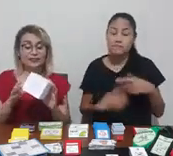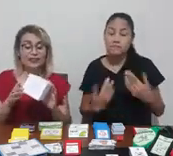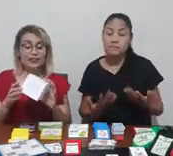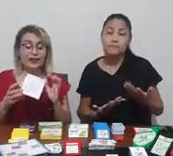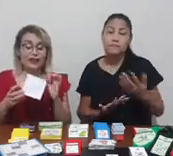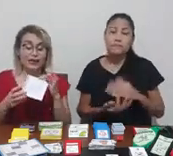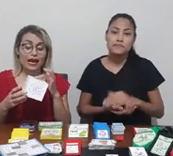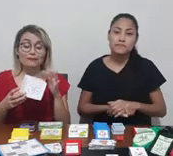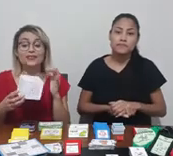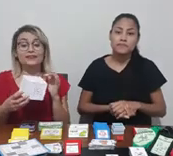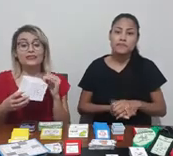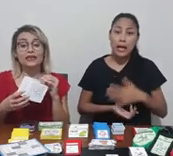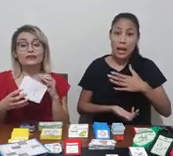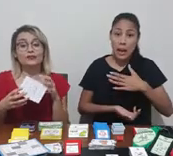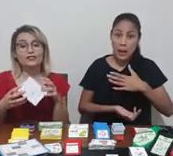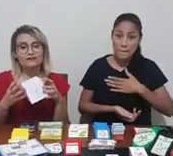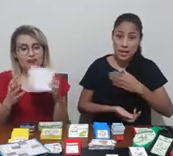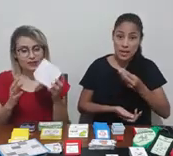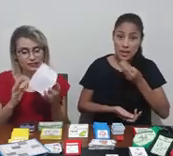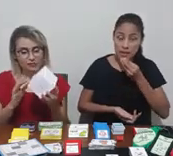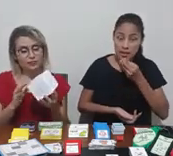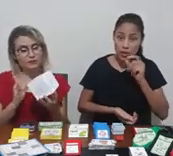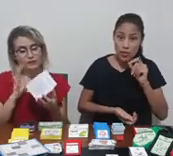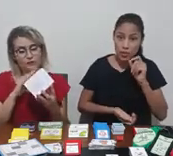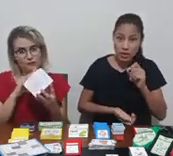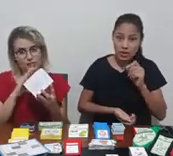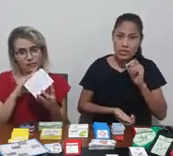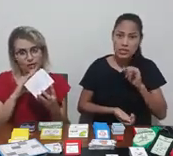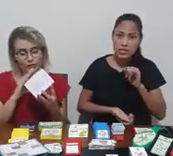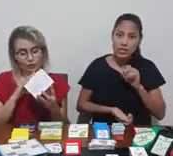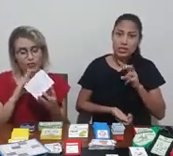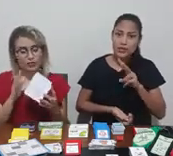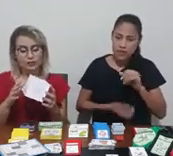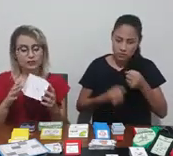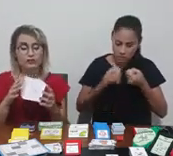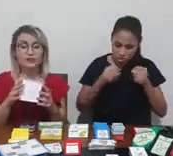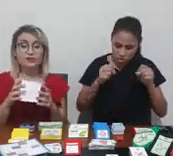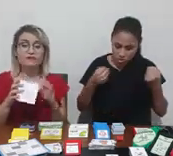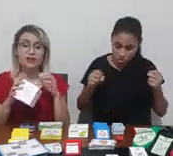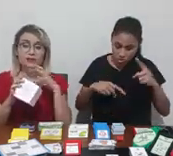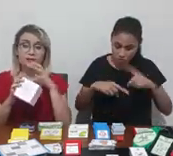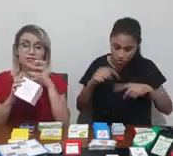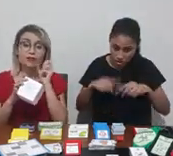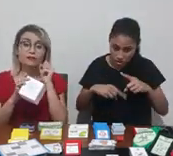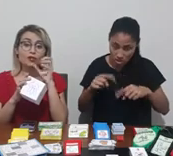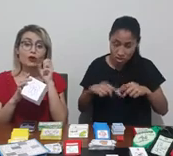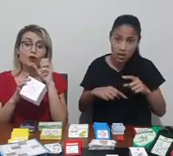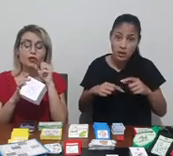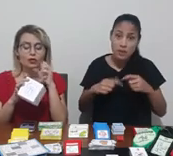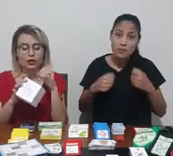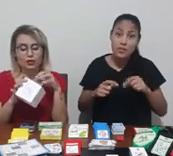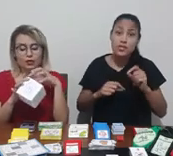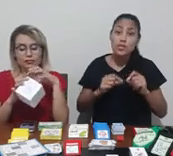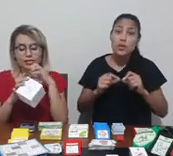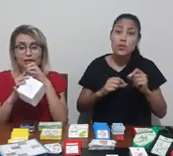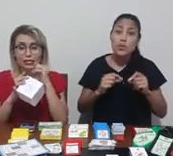gente, a minha dica é que você faça, se você for fazer de cartolina, que você faça, mas que você